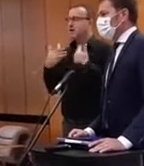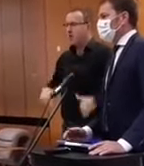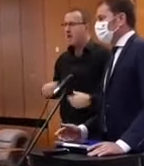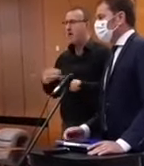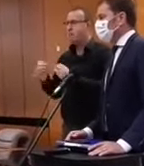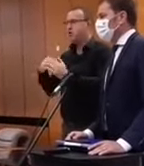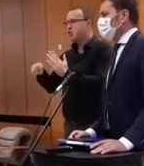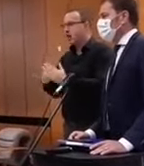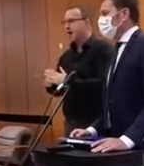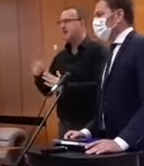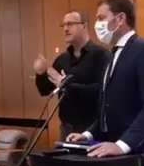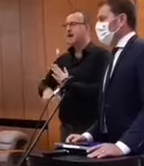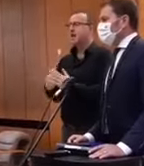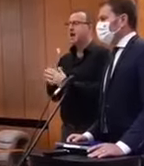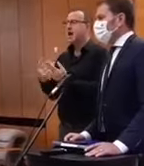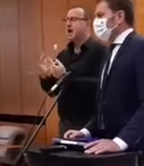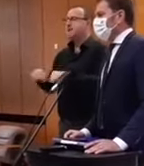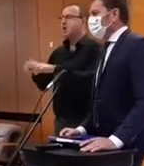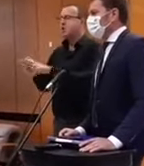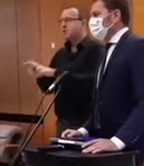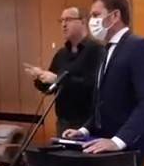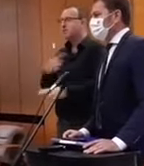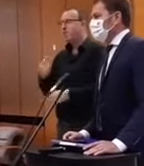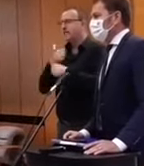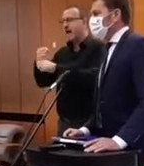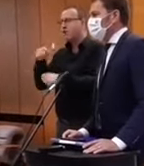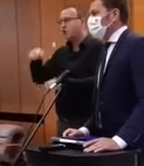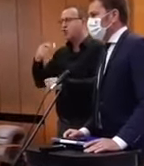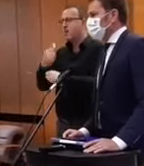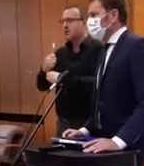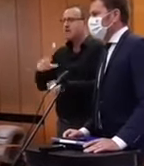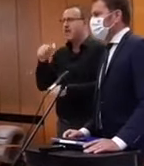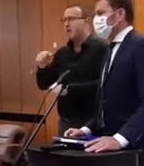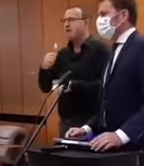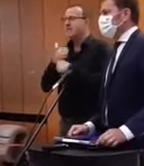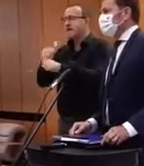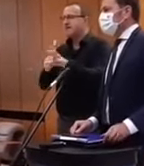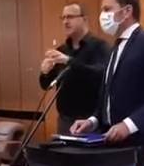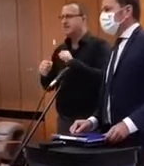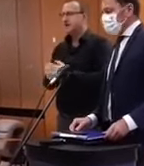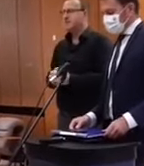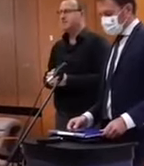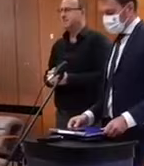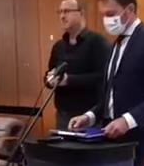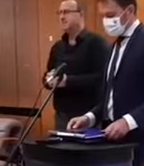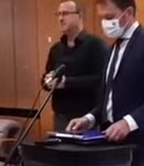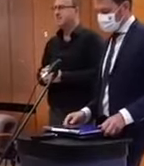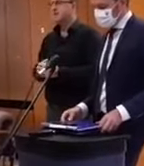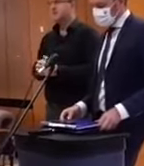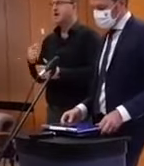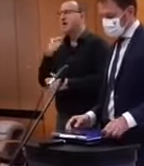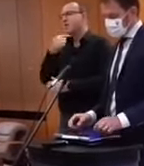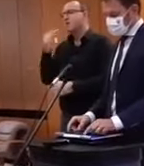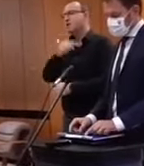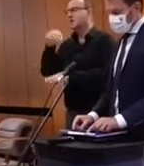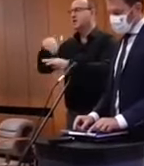Borisovi Kolárovi a Hnutiu Sme rodina, aby ten svoj návrh dopracovali tak, aby tú podporu získali. spadne, lebo on hovorí, že to spadne, bude